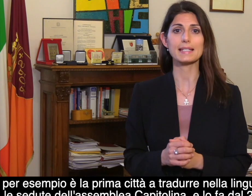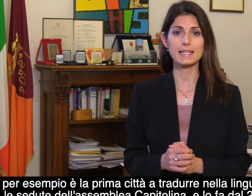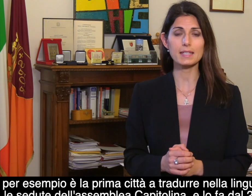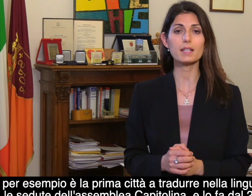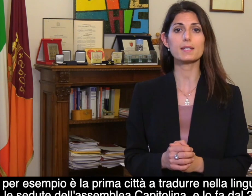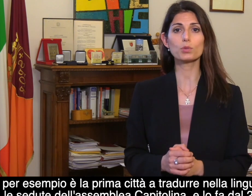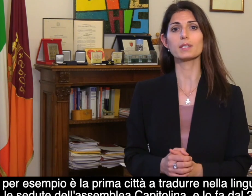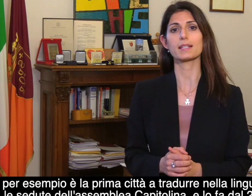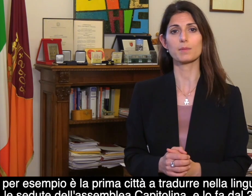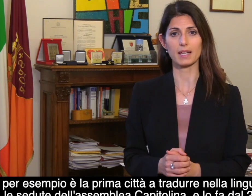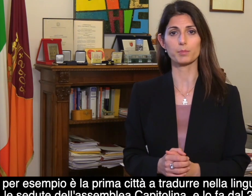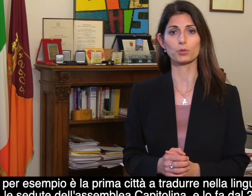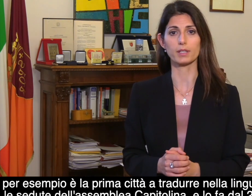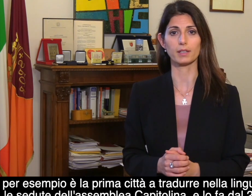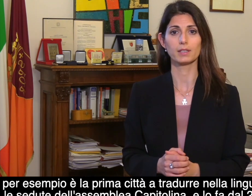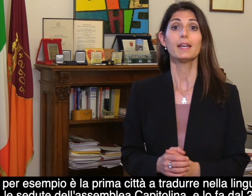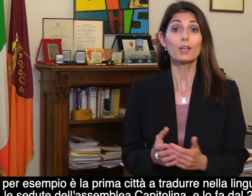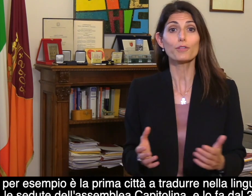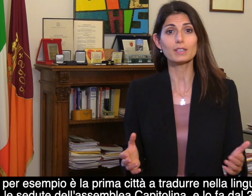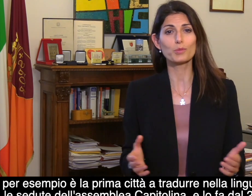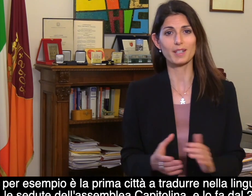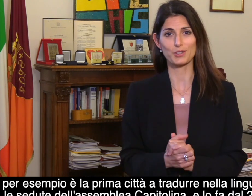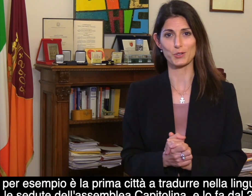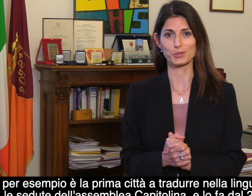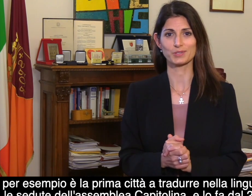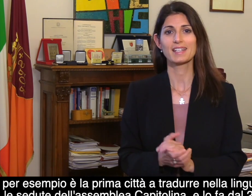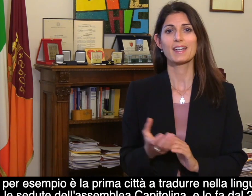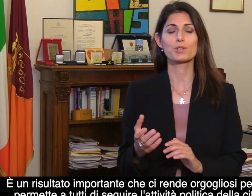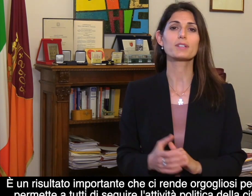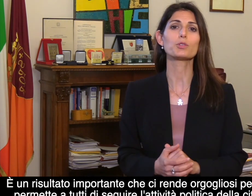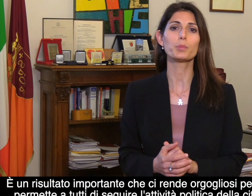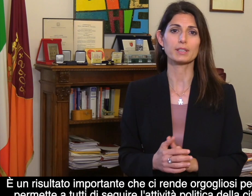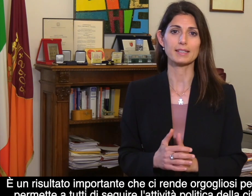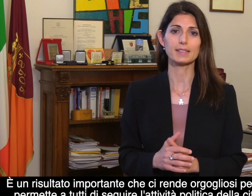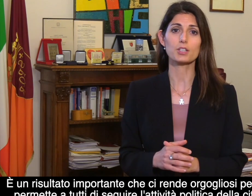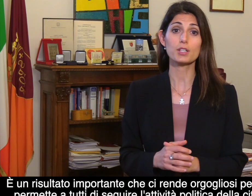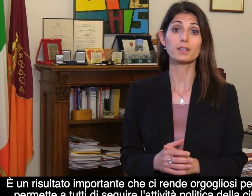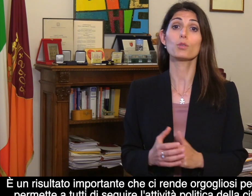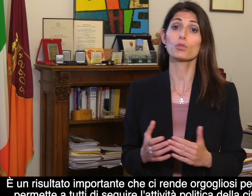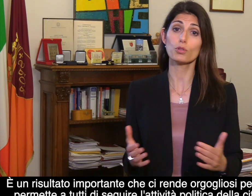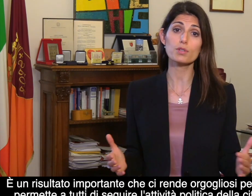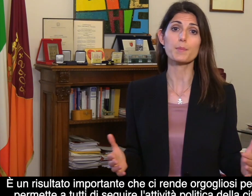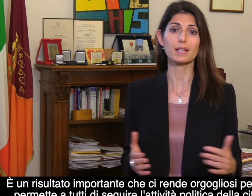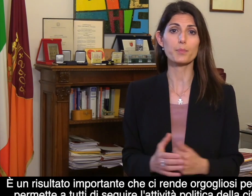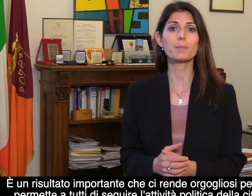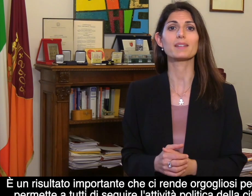le sedute dell'assemblea capitolina e non va dal 2018 il risultato importante che ci rende orgogliosi perché permette a